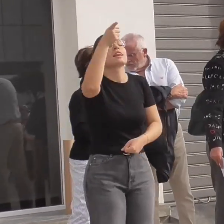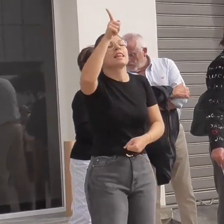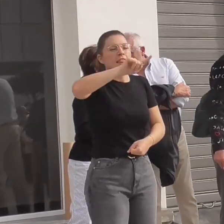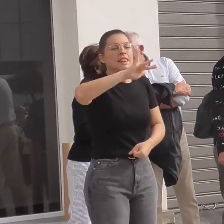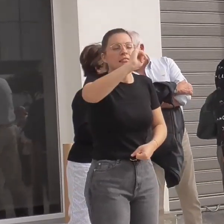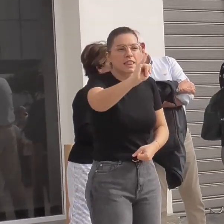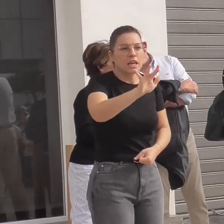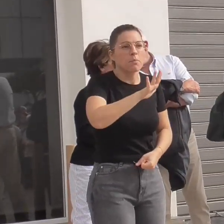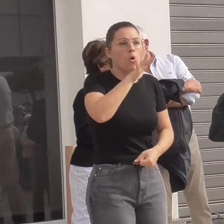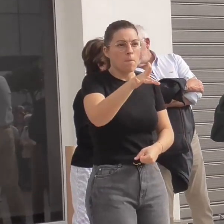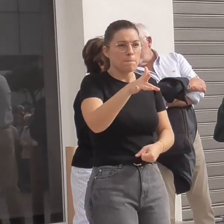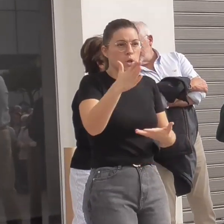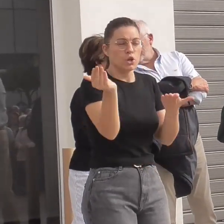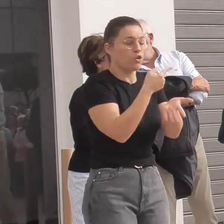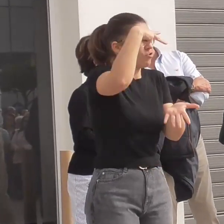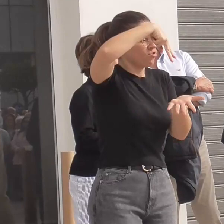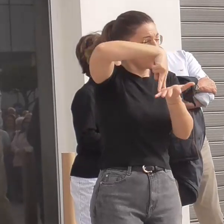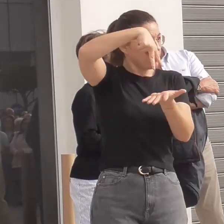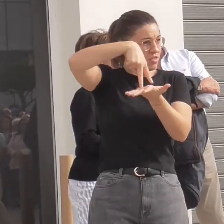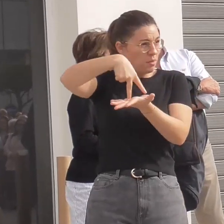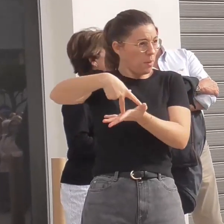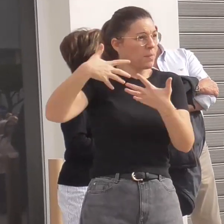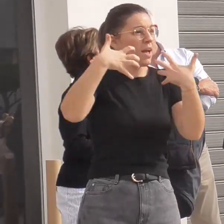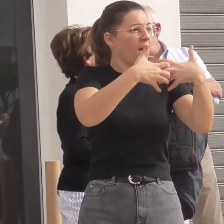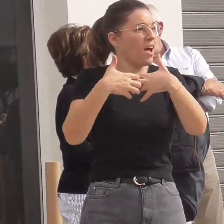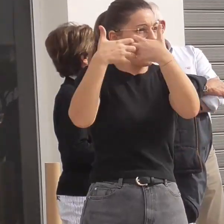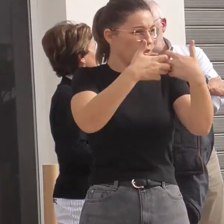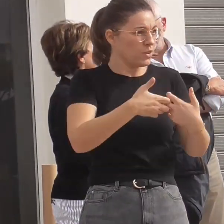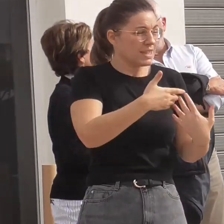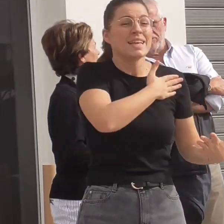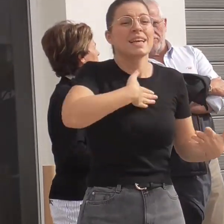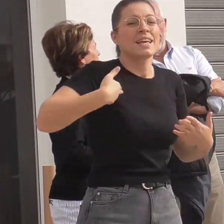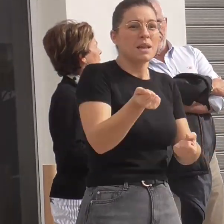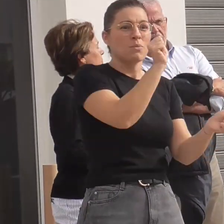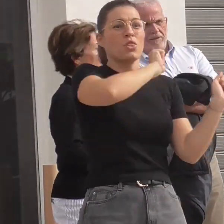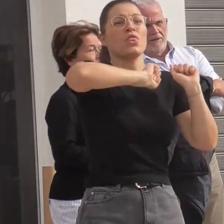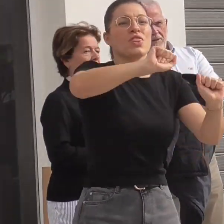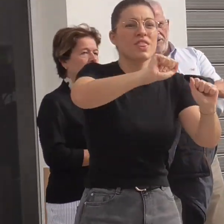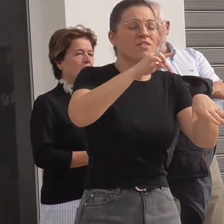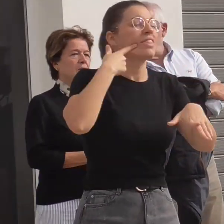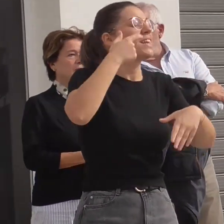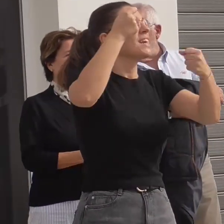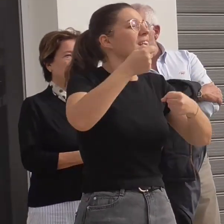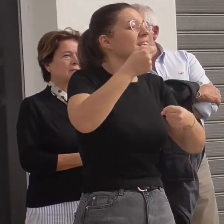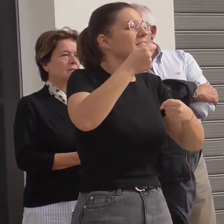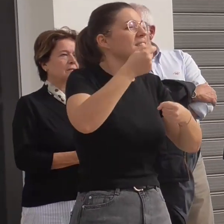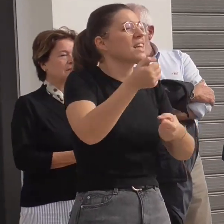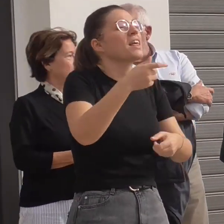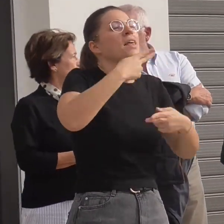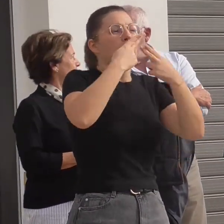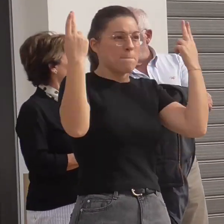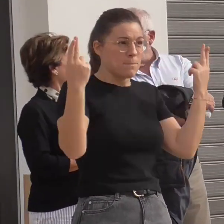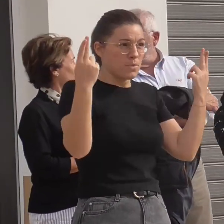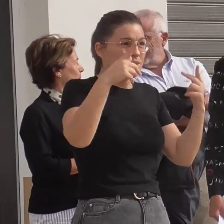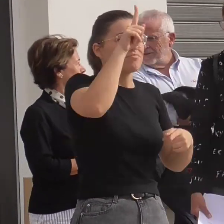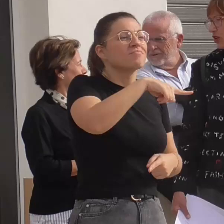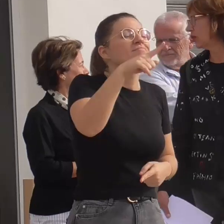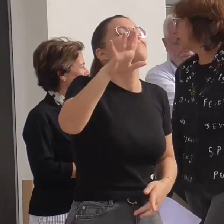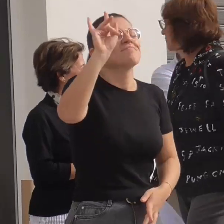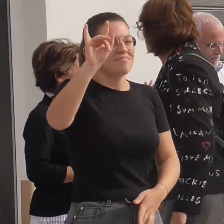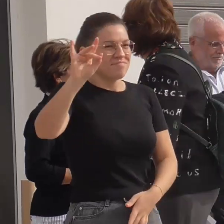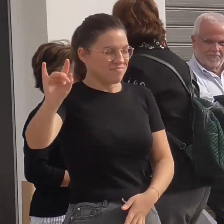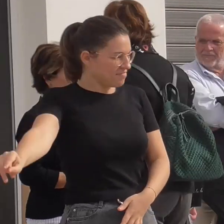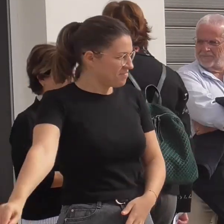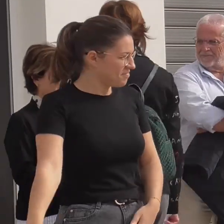interés, porque nos hemos puesto de pie y estamos dispuestos a defender la sanidad pública a toda costa. ¿Es así o no? ¡Sí!